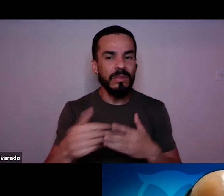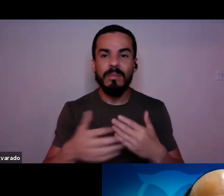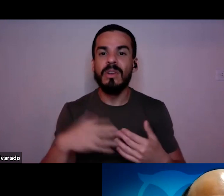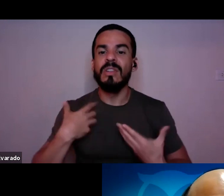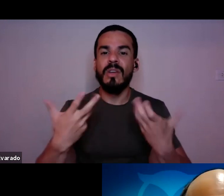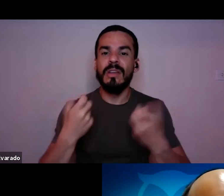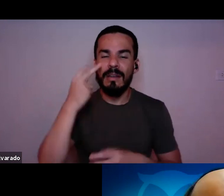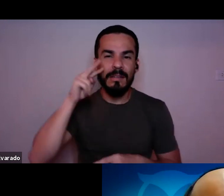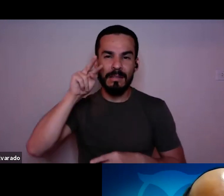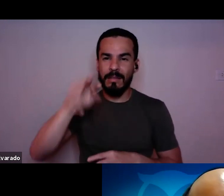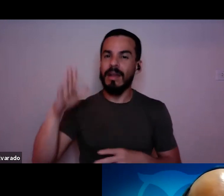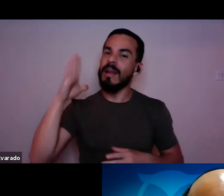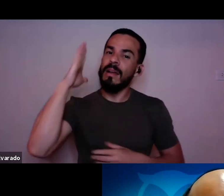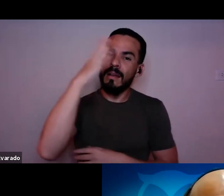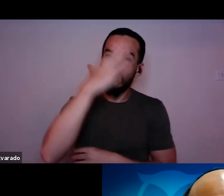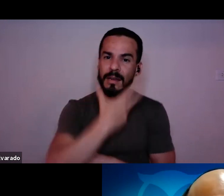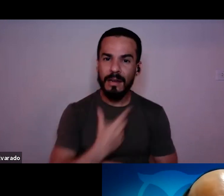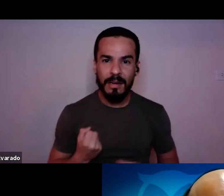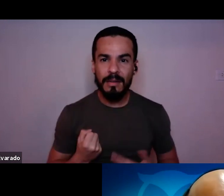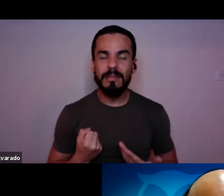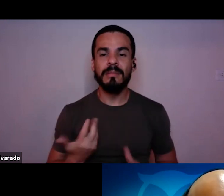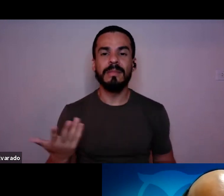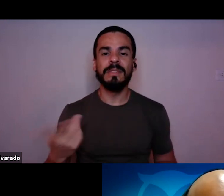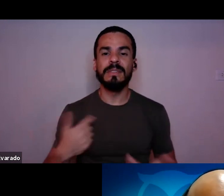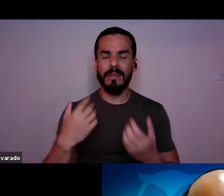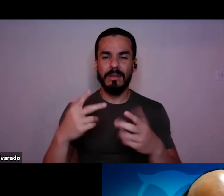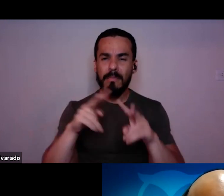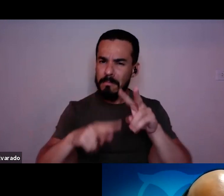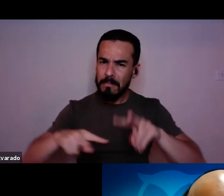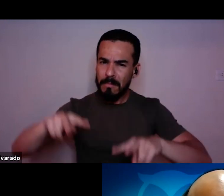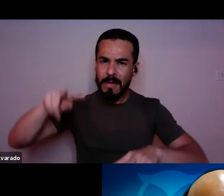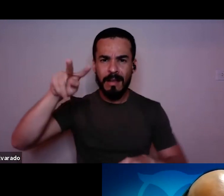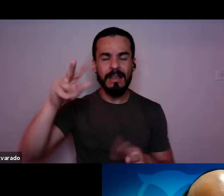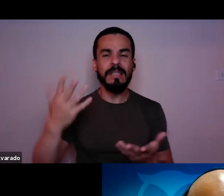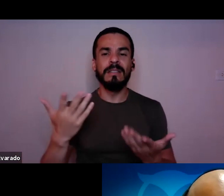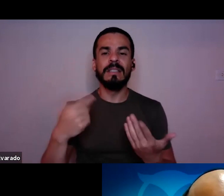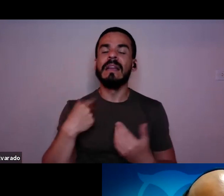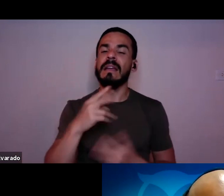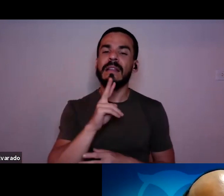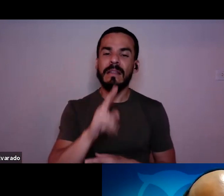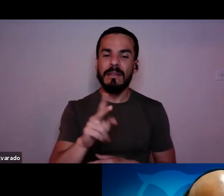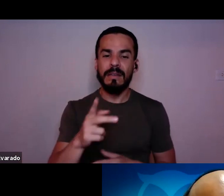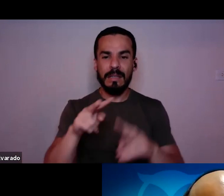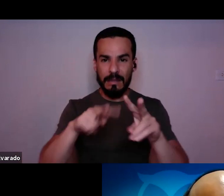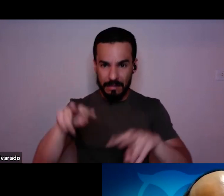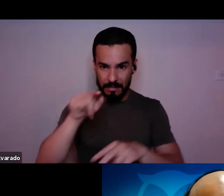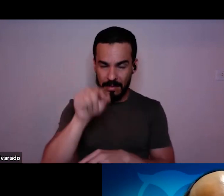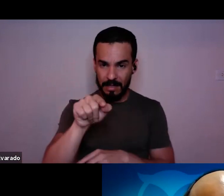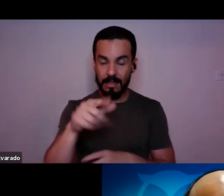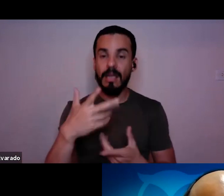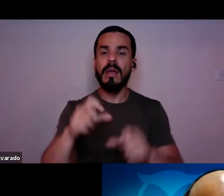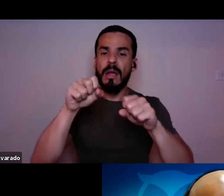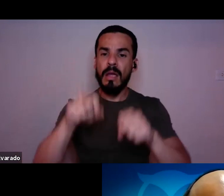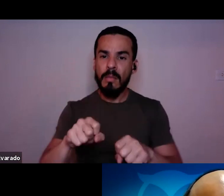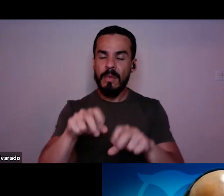se miren hermosos hermosas valiosos valiosas O sea que de verdad se validen y que puedan